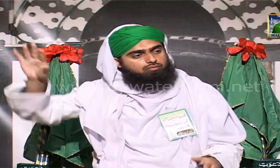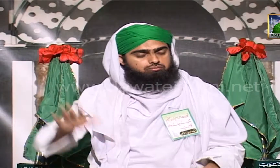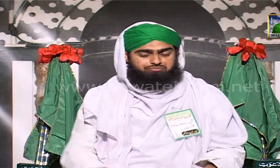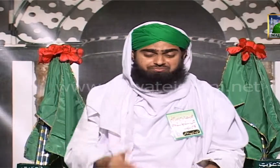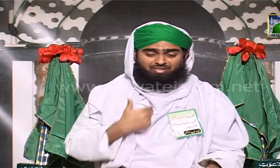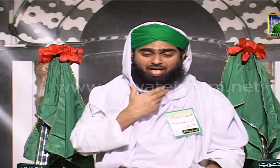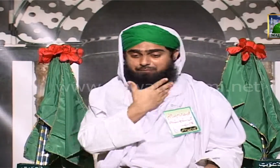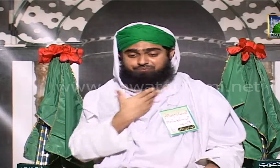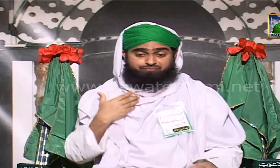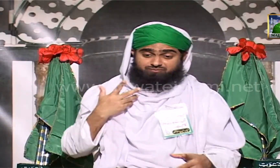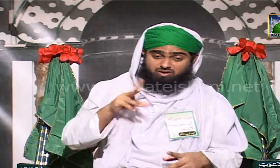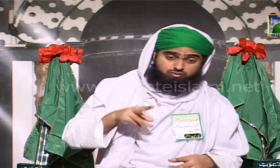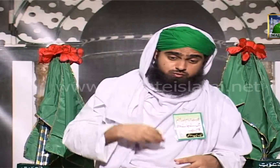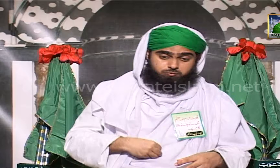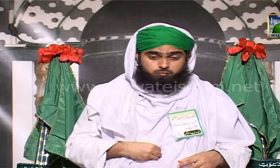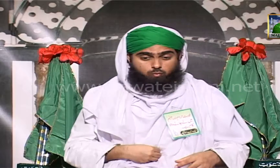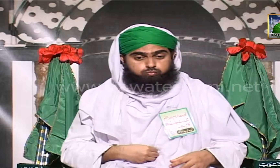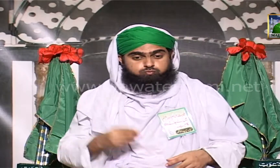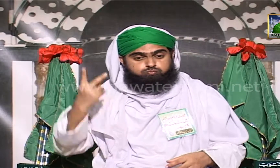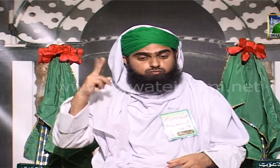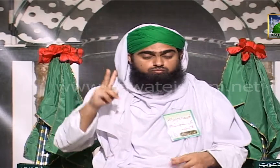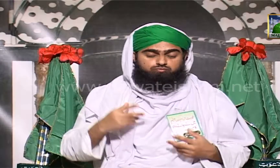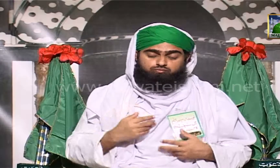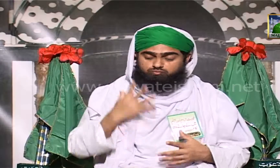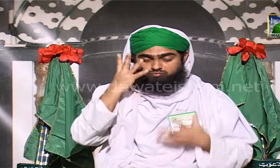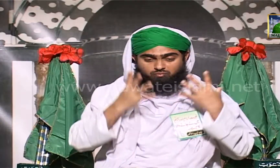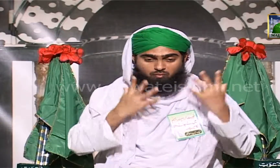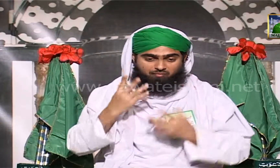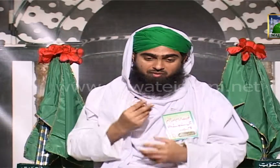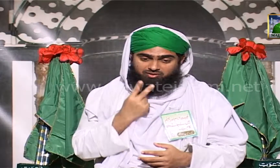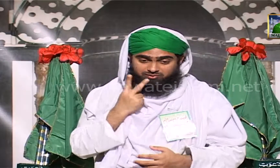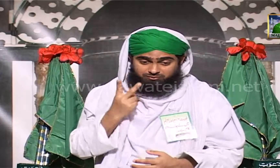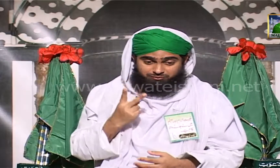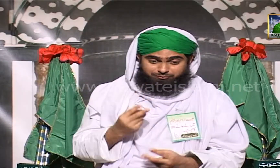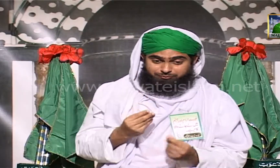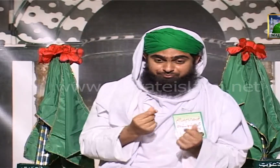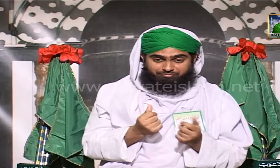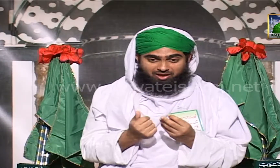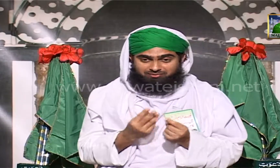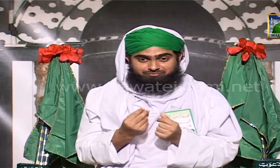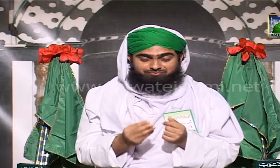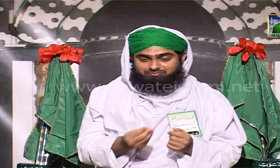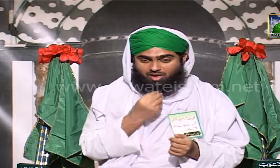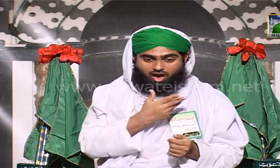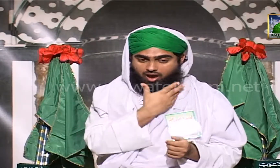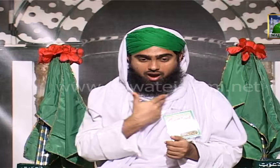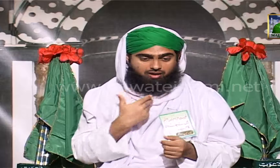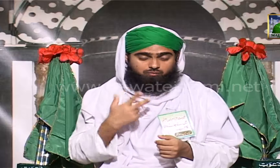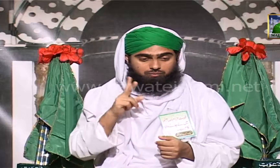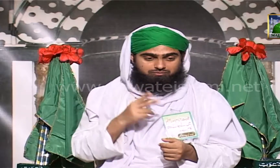کھا لوں، بھوک 40 دن تو ہم تو زندہ ہی نہیں رہ سکتے، تو بھوک کی حالت بہت بگڑی بھی تھی، اور وہ نفس جو تھا وہ کھانے پر ایک دم مائل